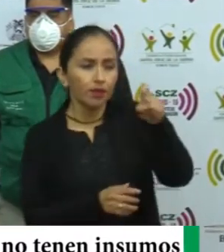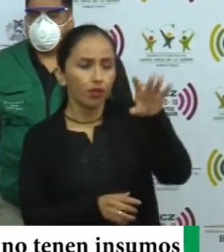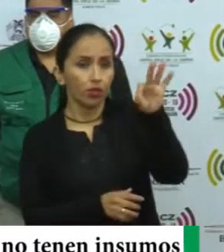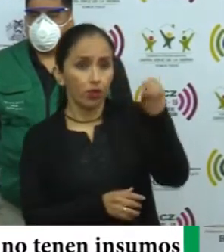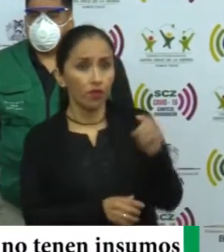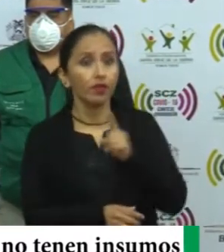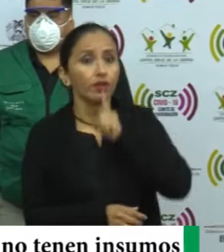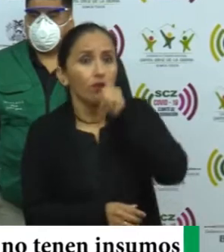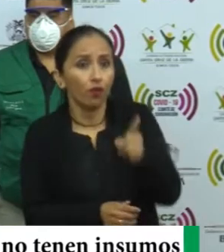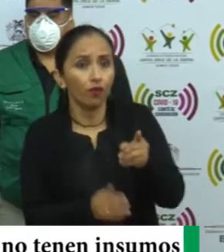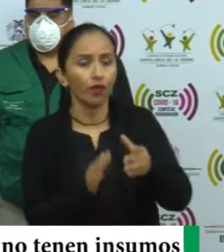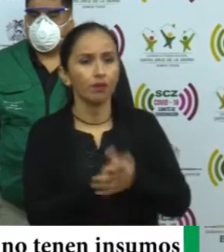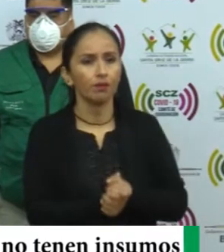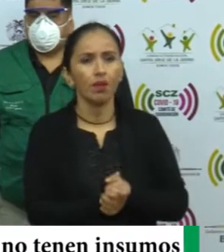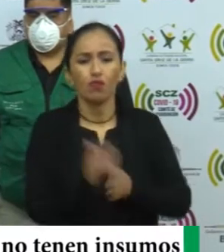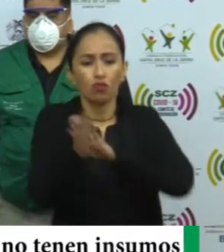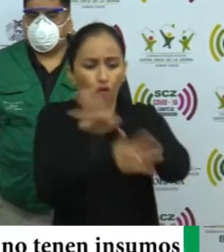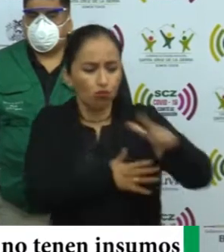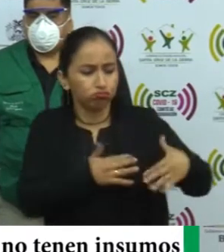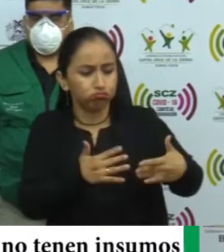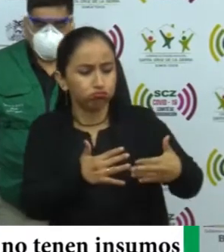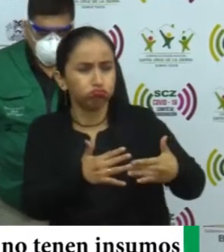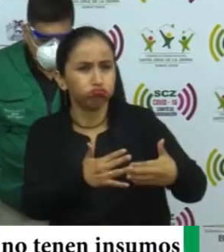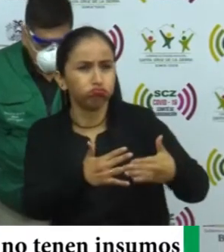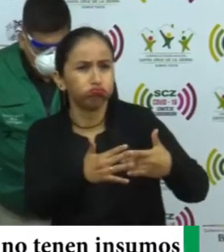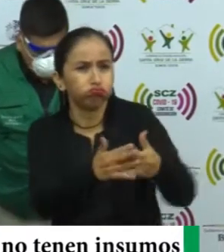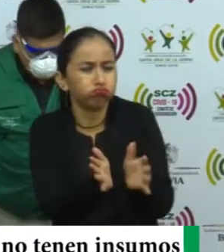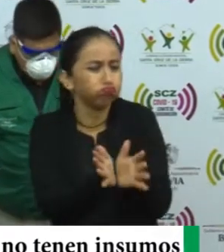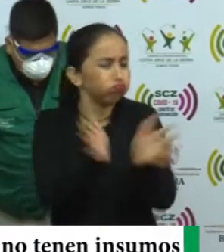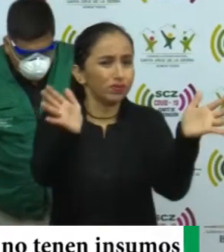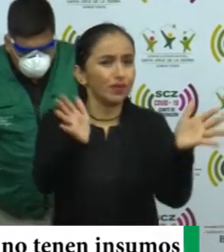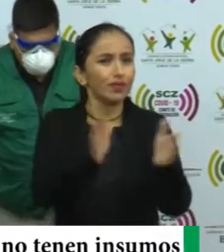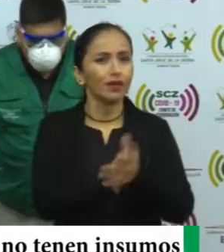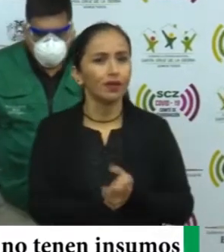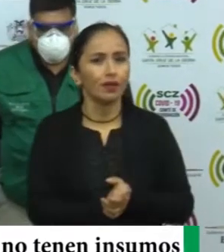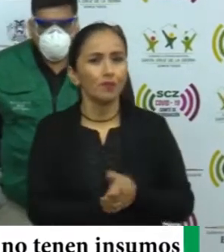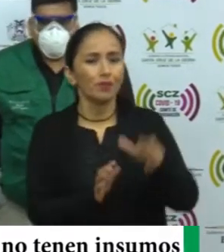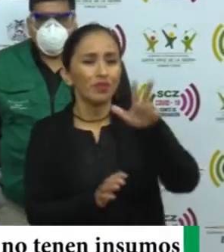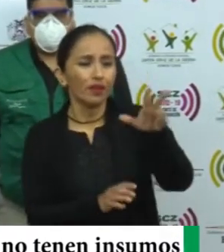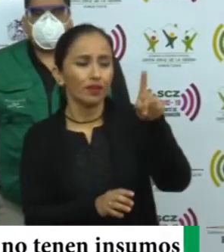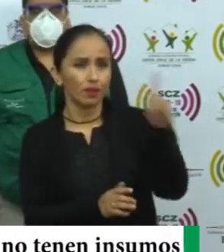190 confirmados, hacen un total general de casos de